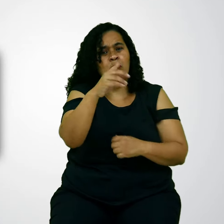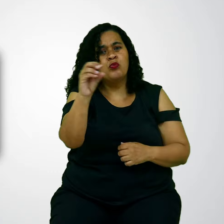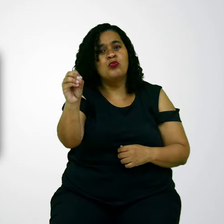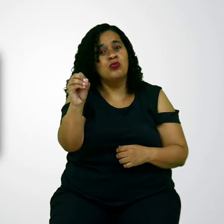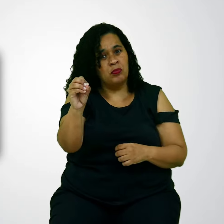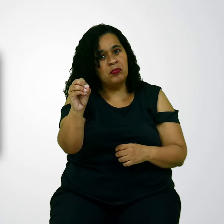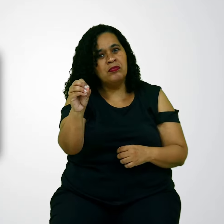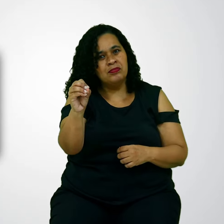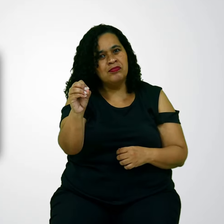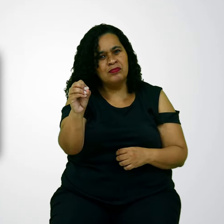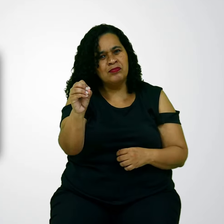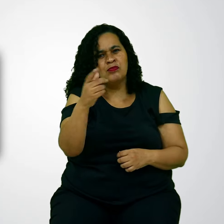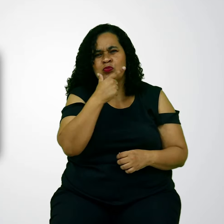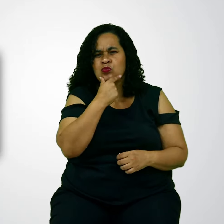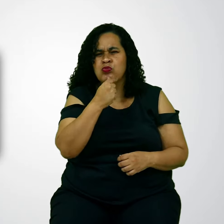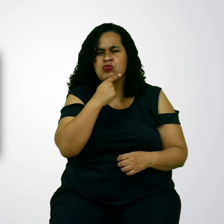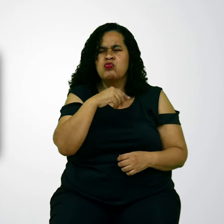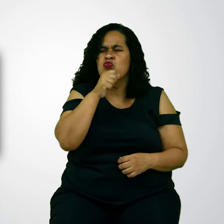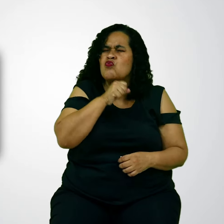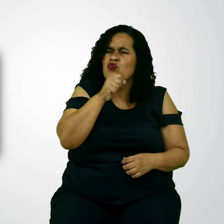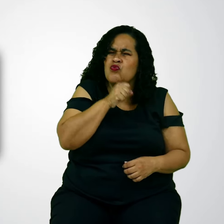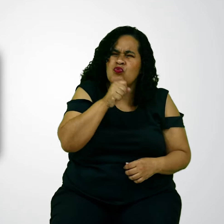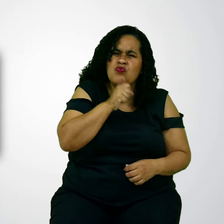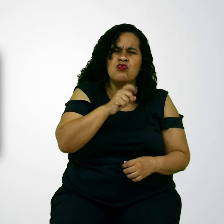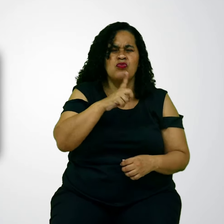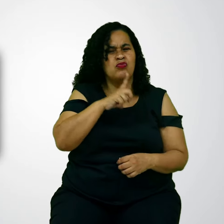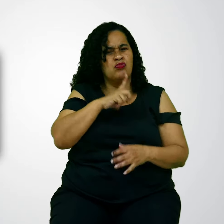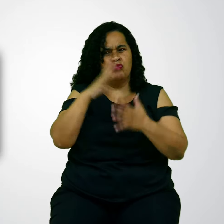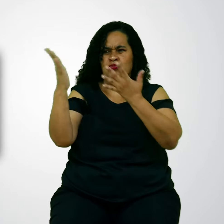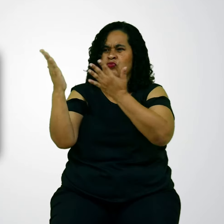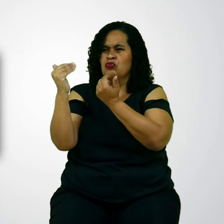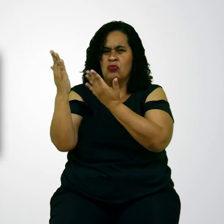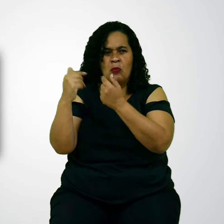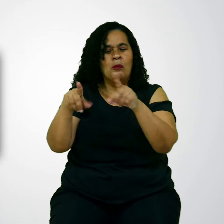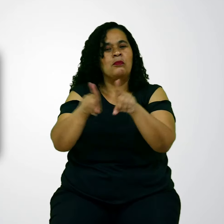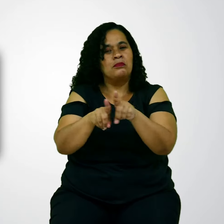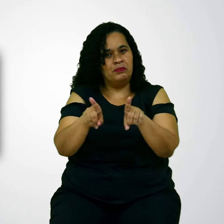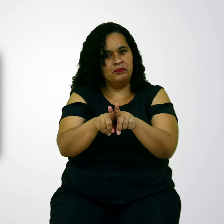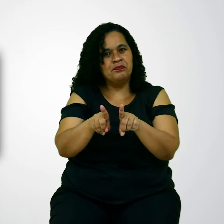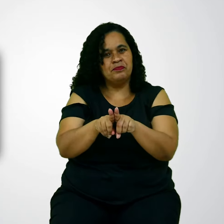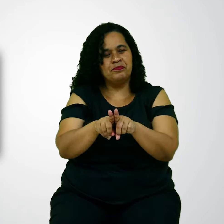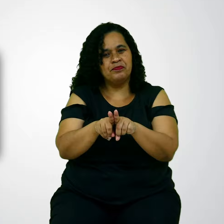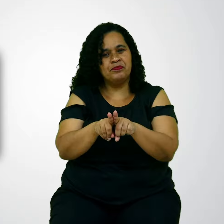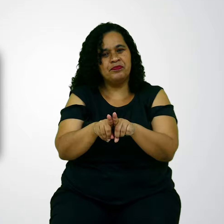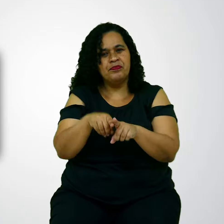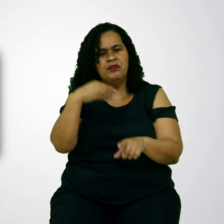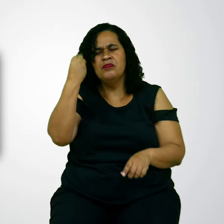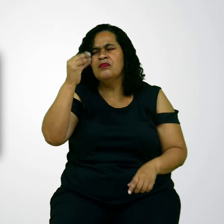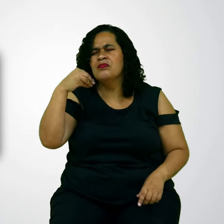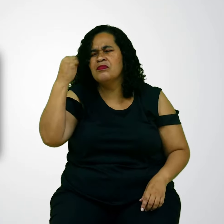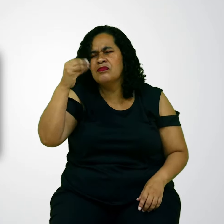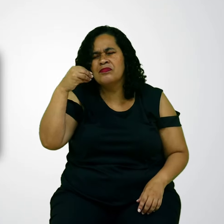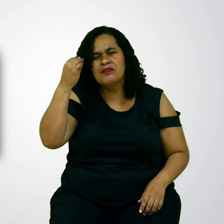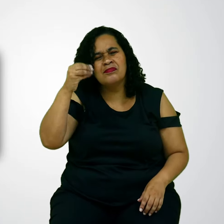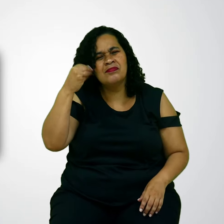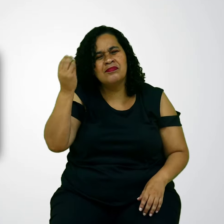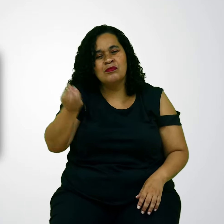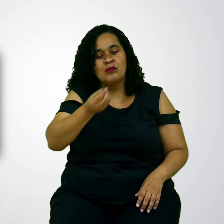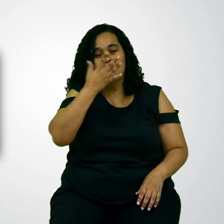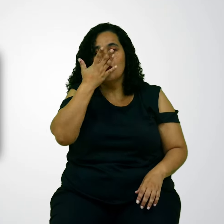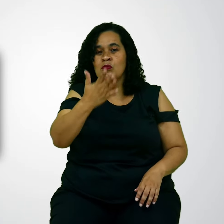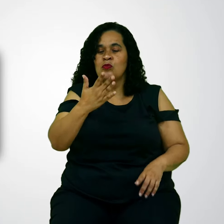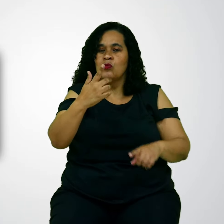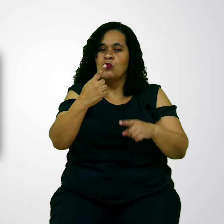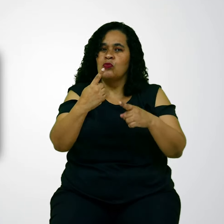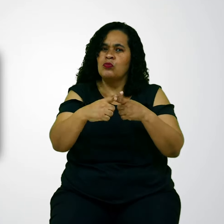Tinha uns anciãos, tinha novos. E essa experiência foi muito marcante, porque eu iria pregar depois, né? Sabe quando você